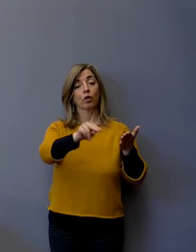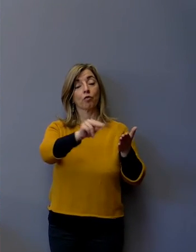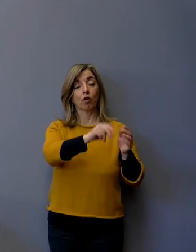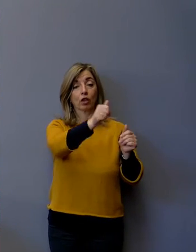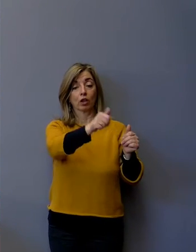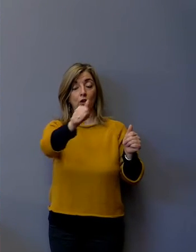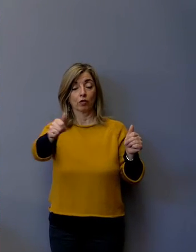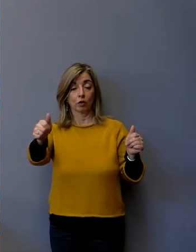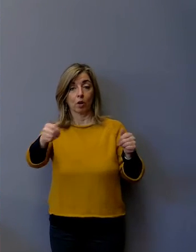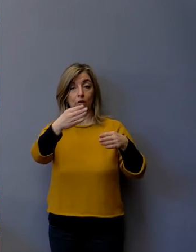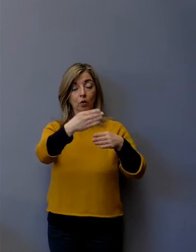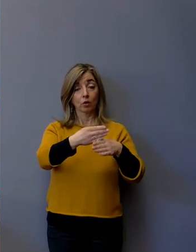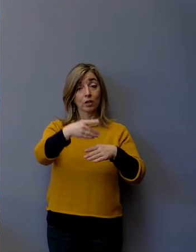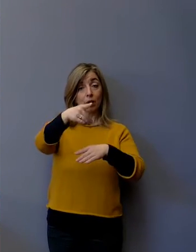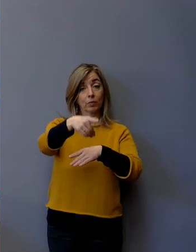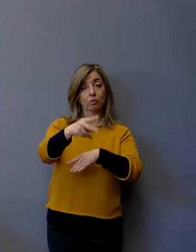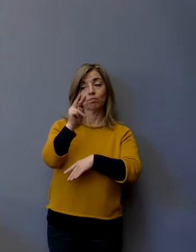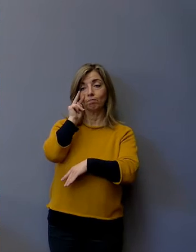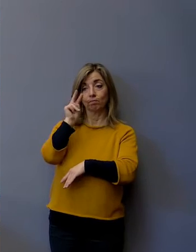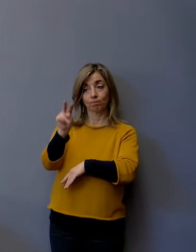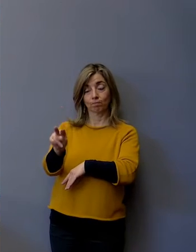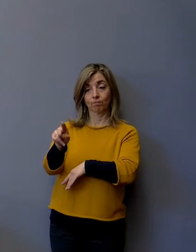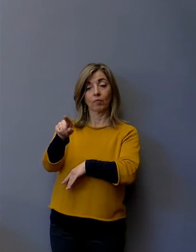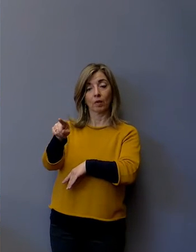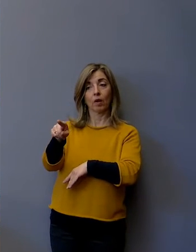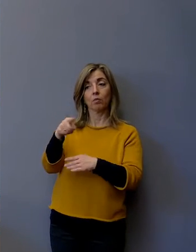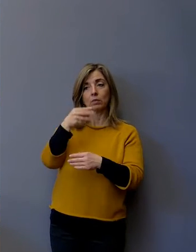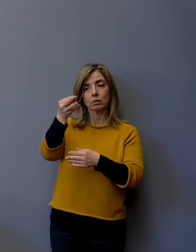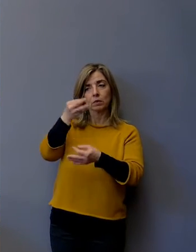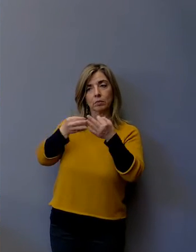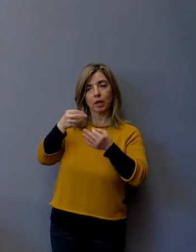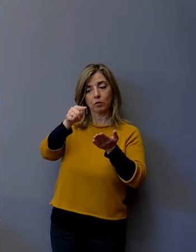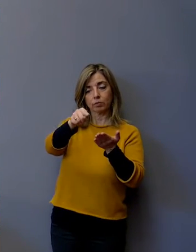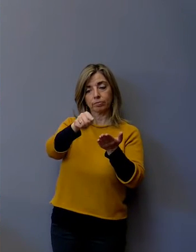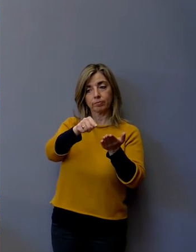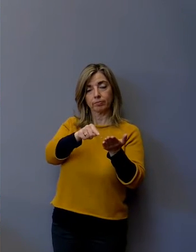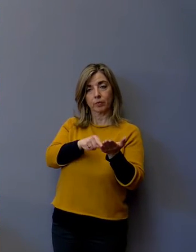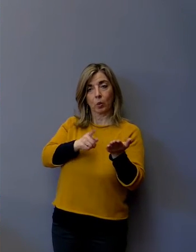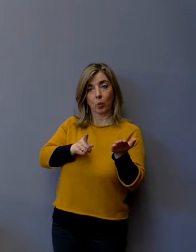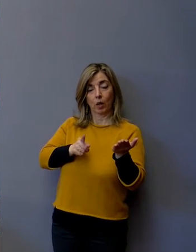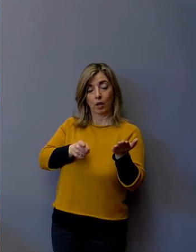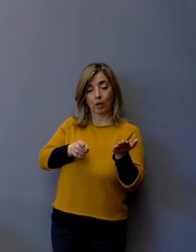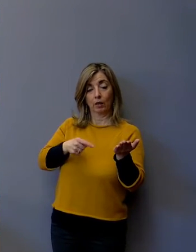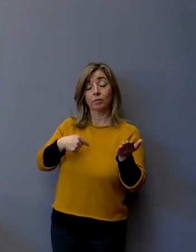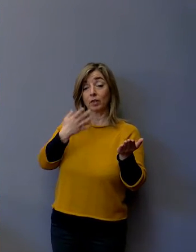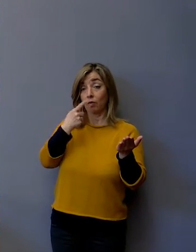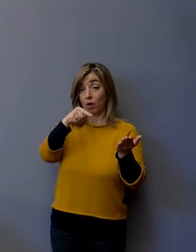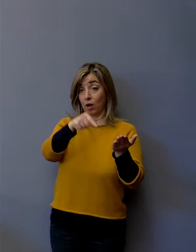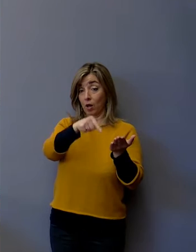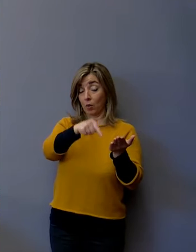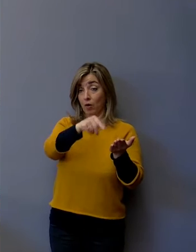pirondini guardo lei sono quelli che mi avete indicato con parere quindi vorrei in votazione questi